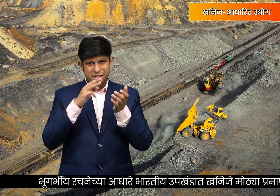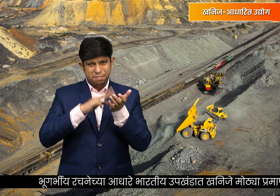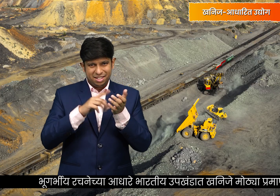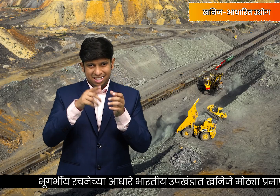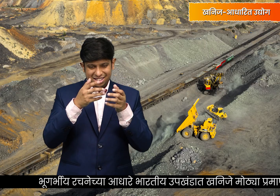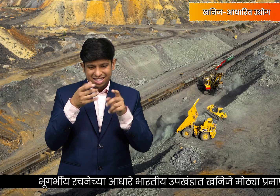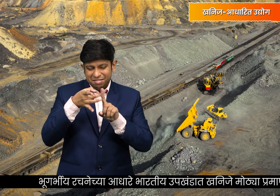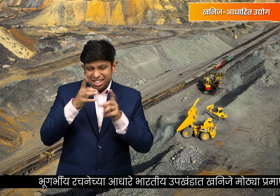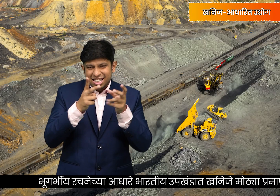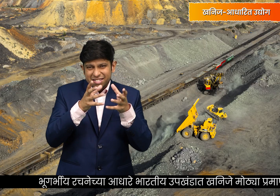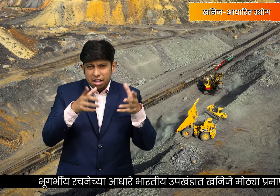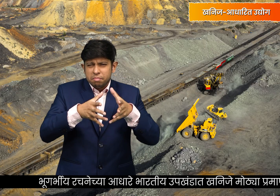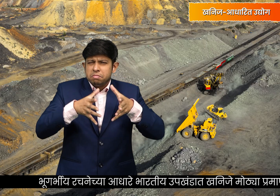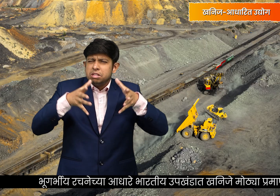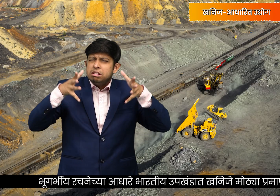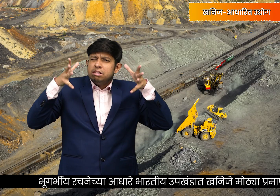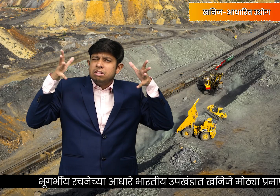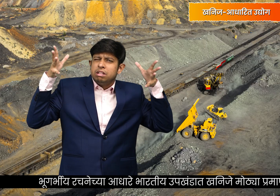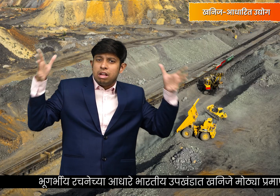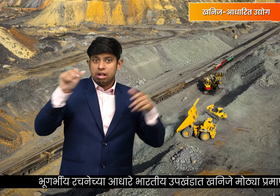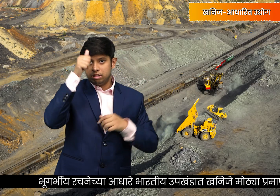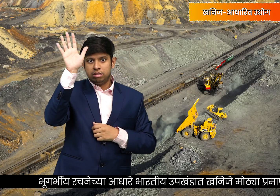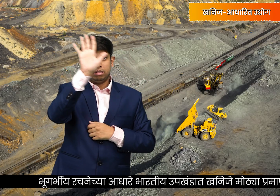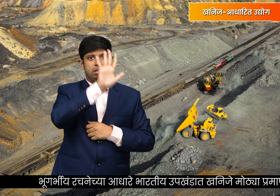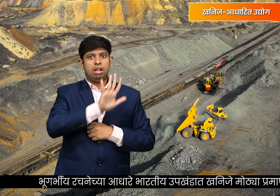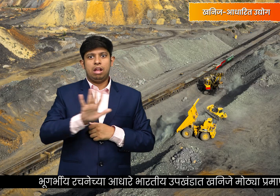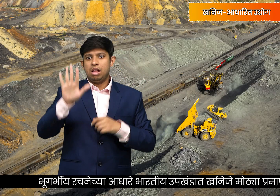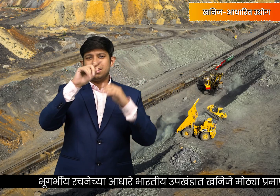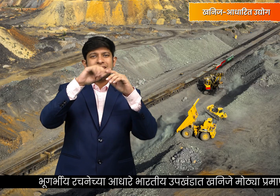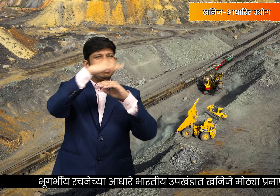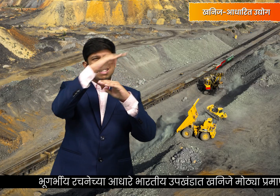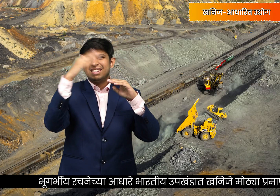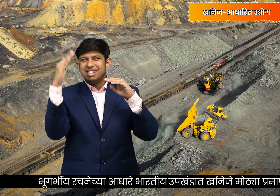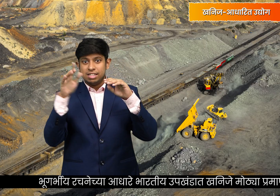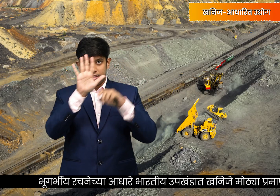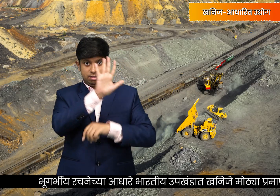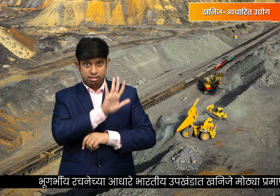भूगर्भीय रचनेच्या आधारे भारतीय उपखंडात खनिजे मोठ्या प्रमाणात आढळतात.